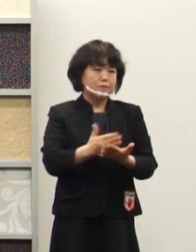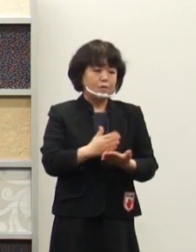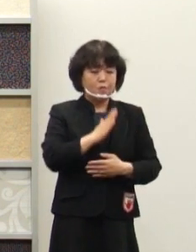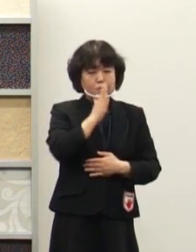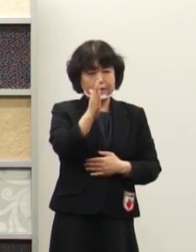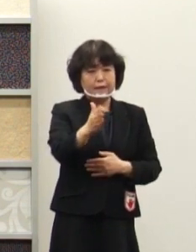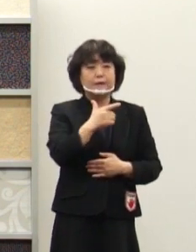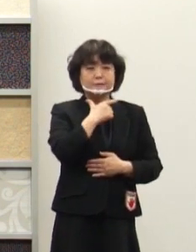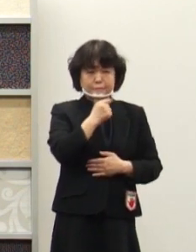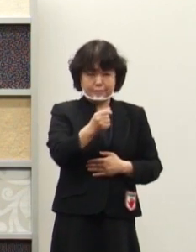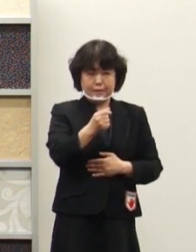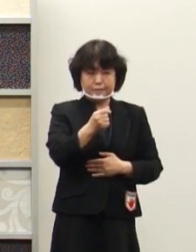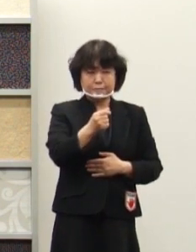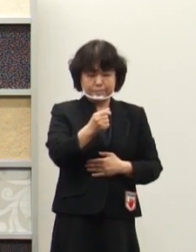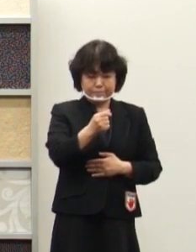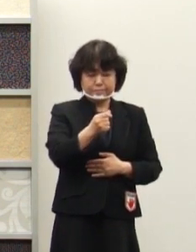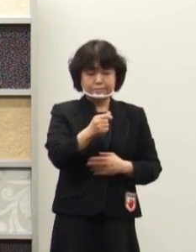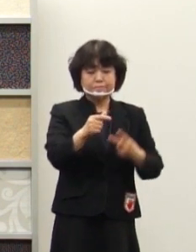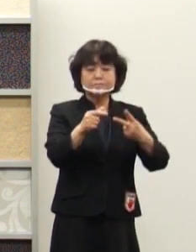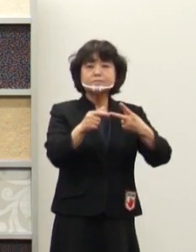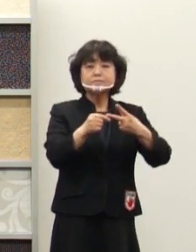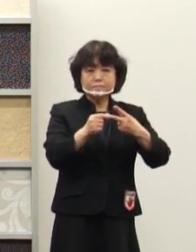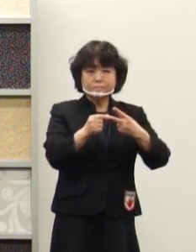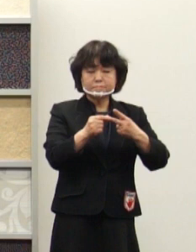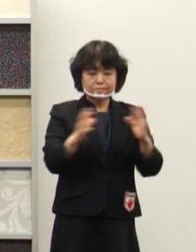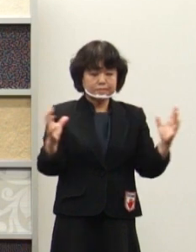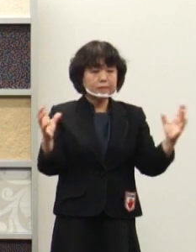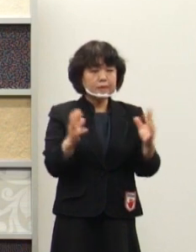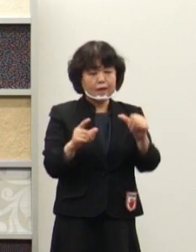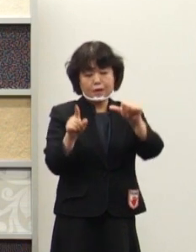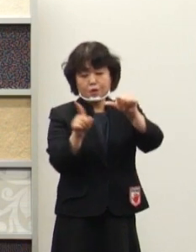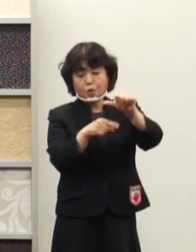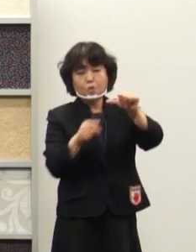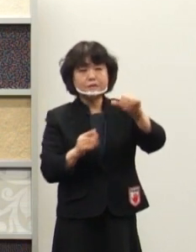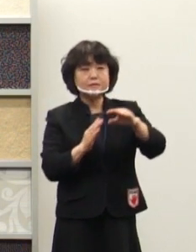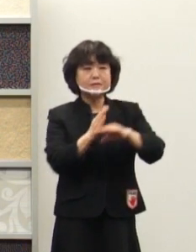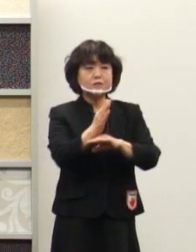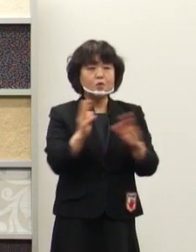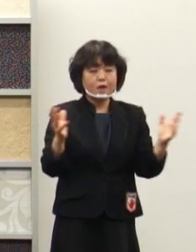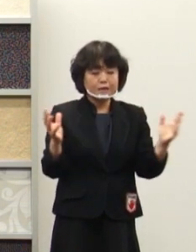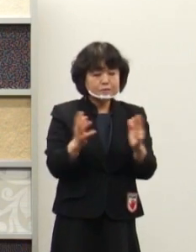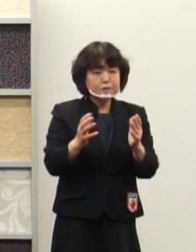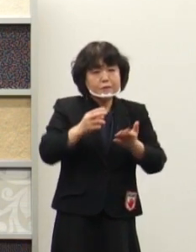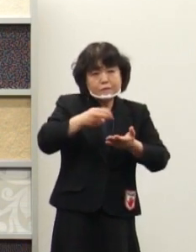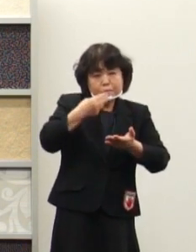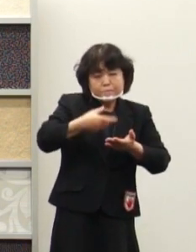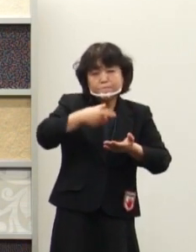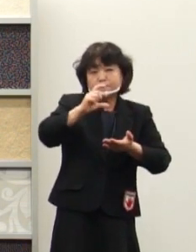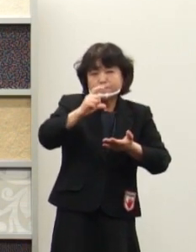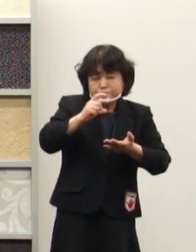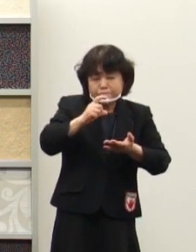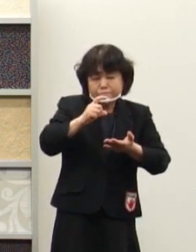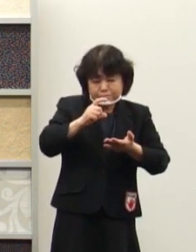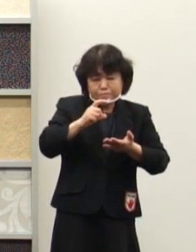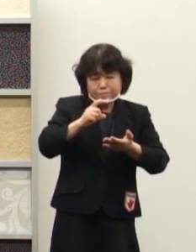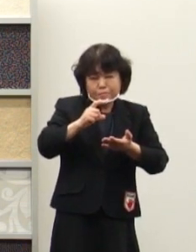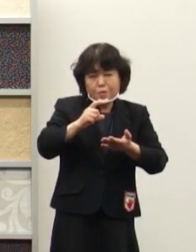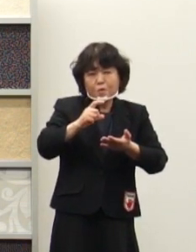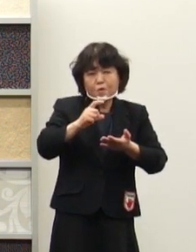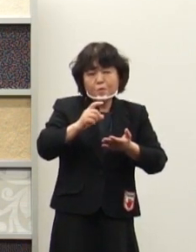の、そして同一グループ、同一テーブルでの5人以上の会食の自粛をお願いするもの、これら2点につきまし